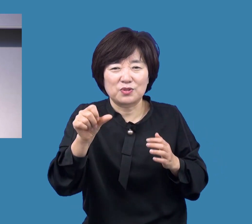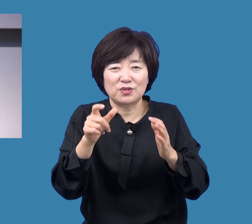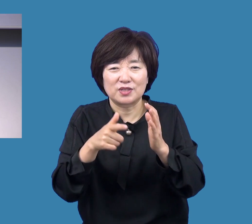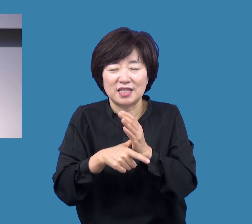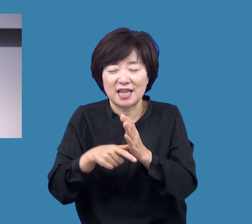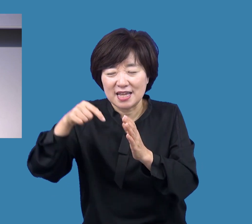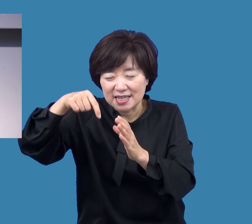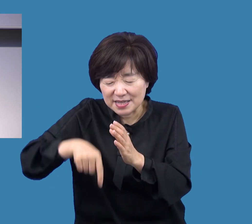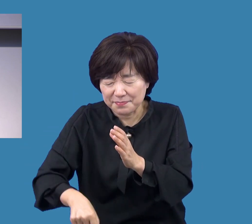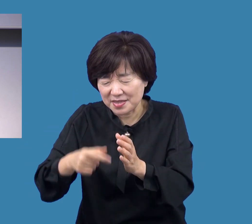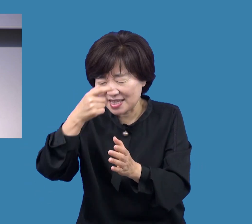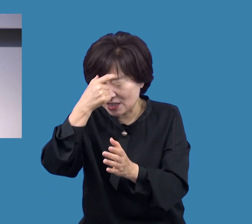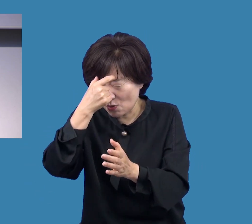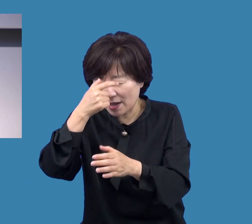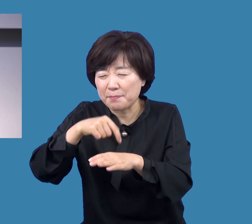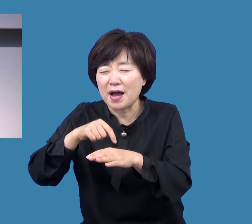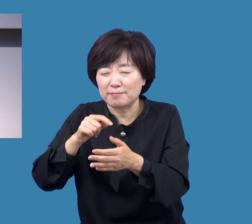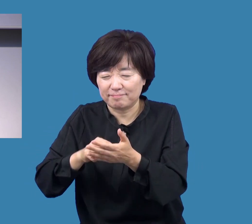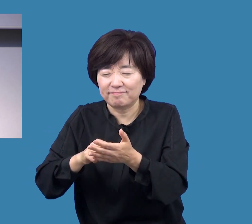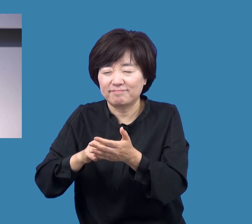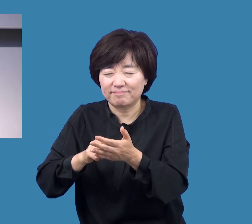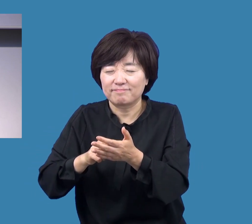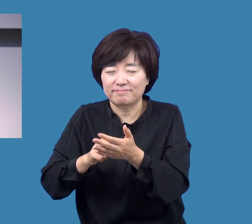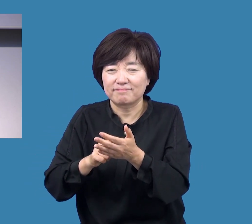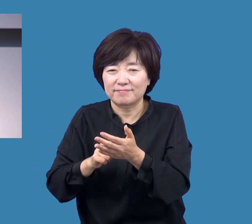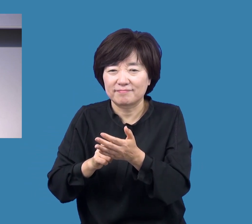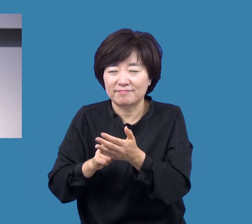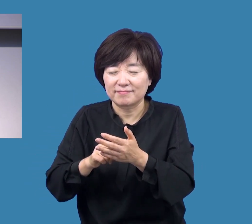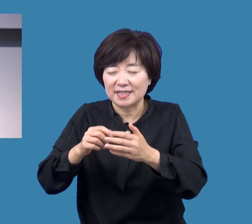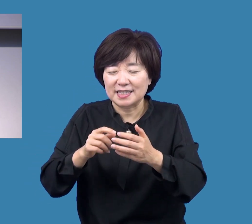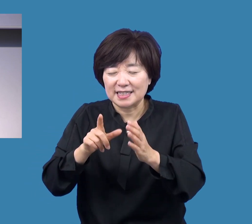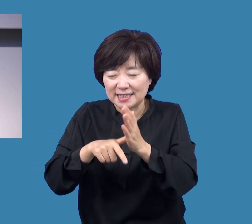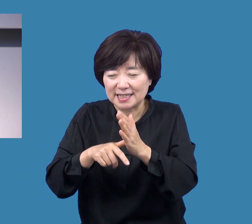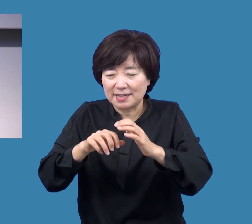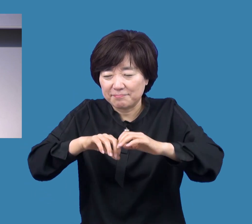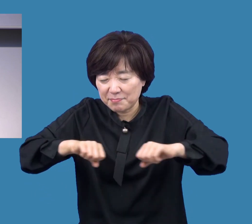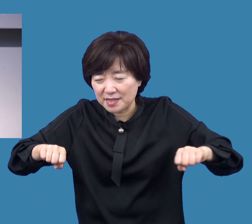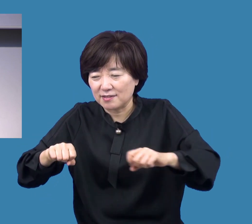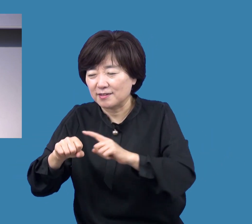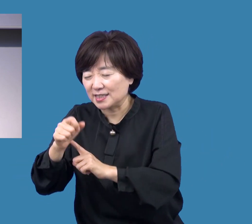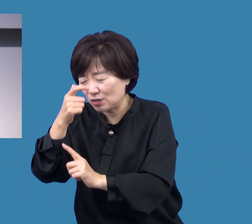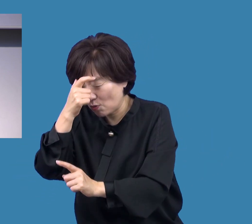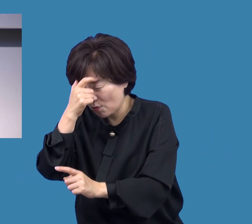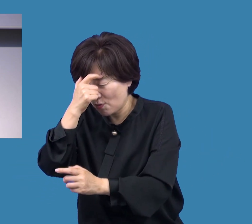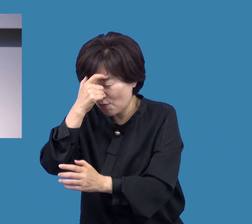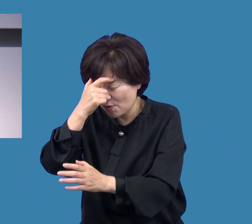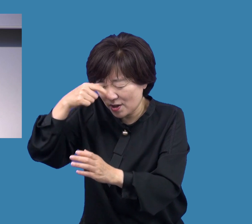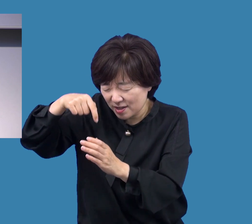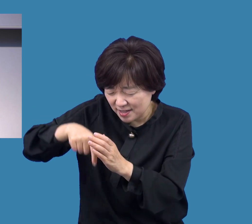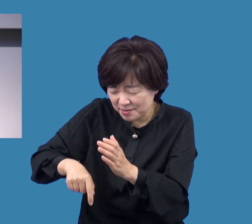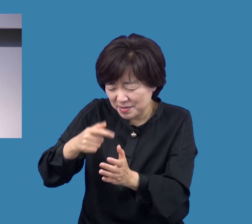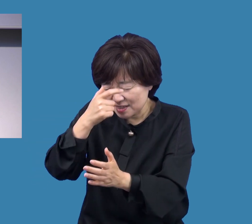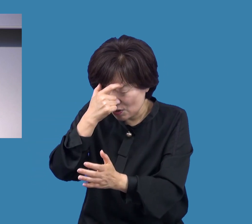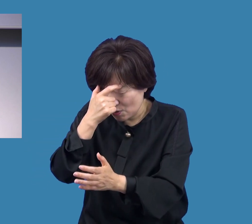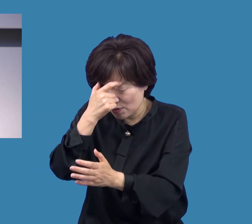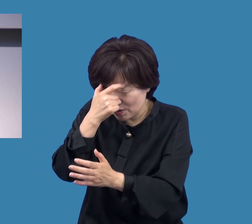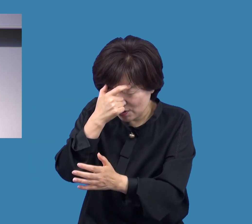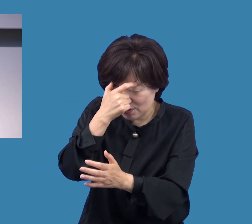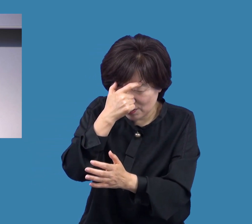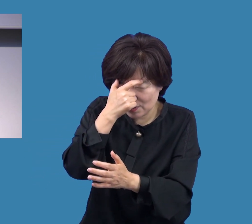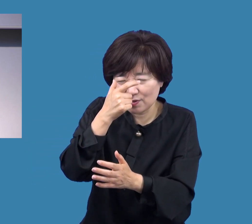깊게 기도하라는 마음을 주셔서 처음으로 제가 이렇게 시간을 떼서 좀 깊게 기도하는 시간을 연말에 가지고